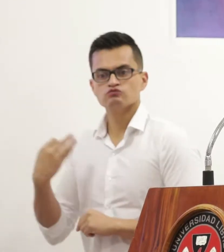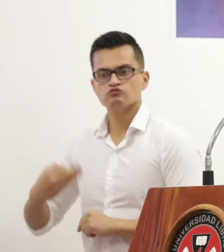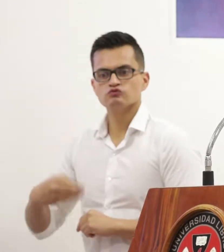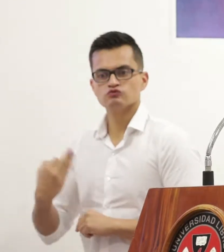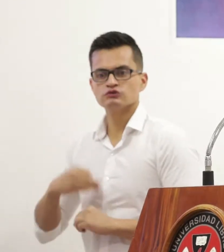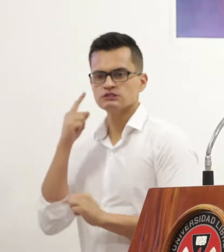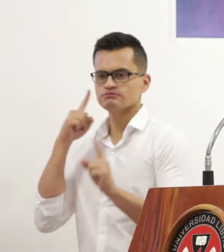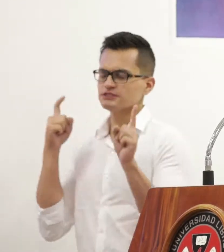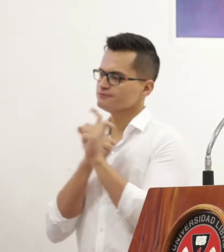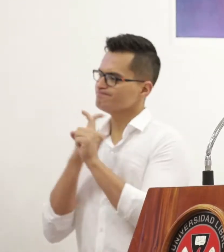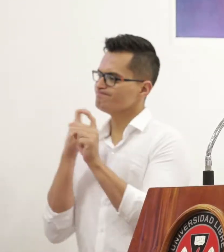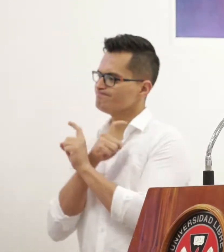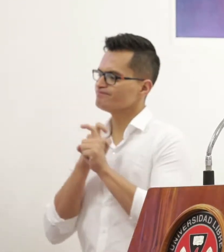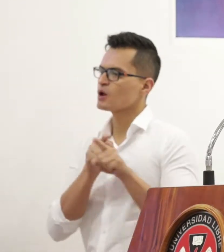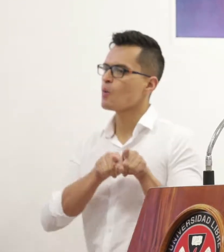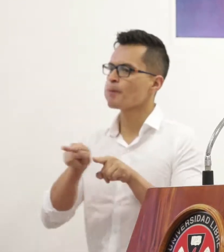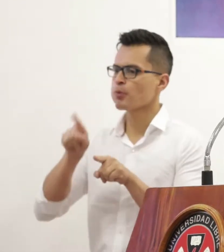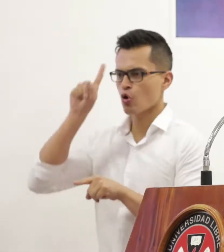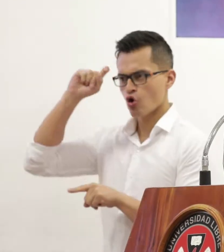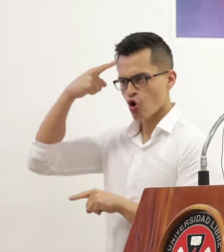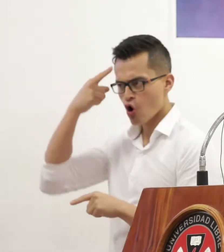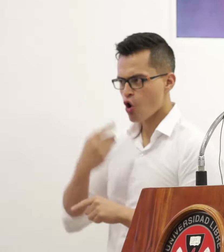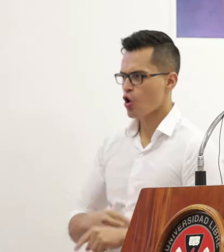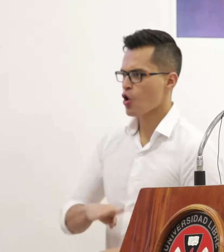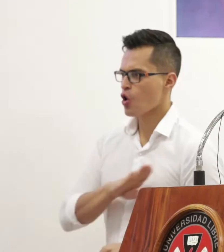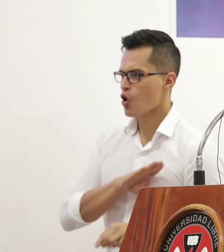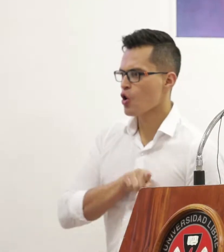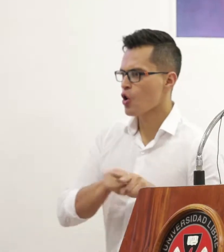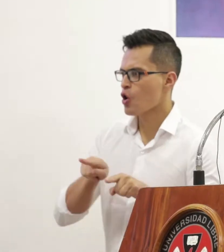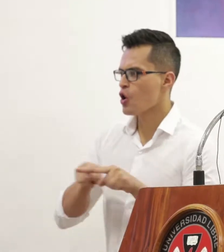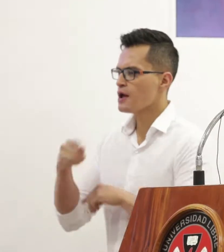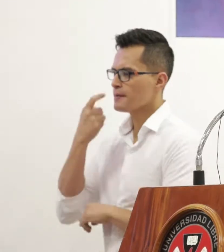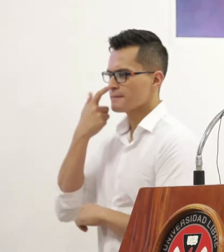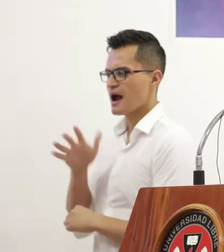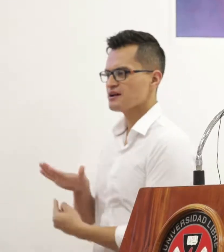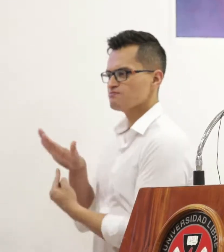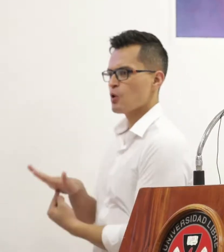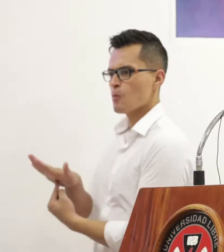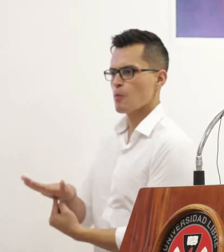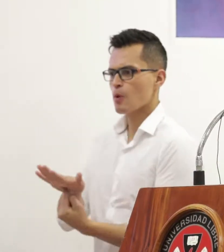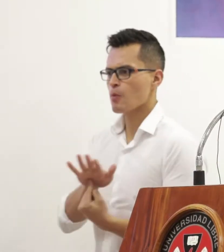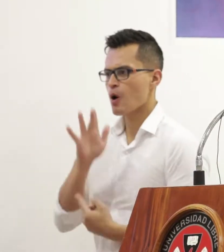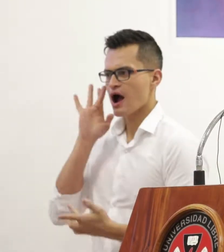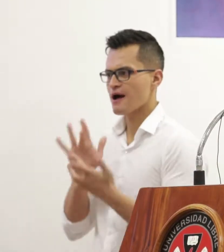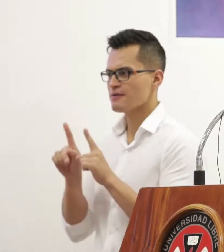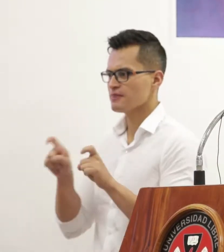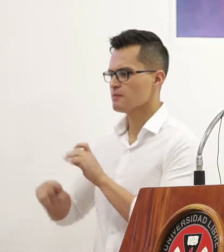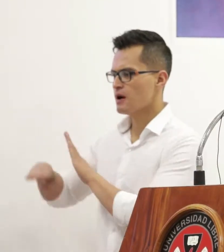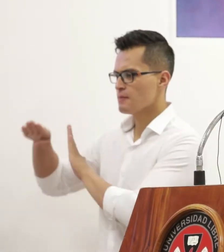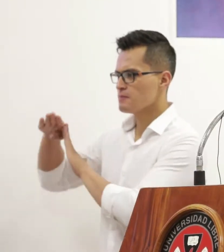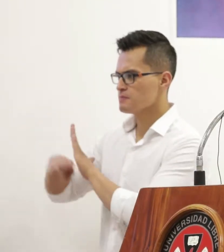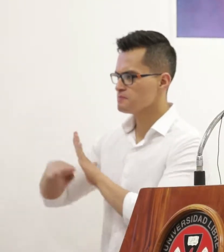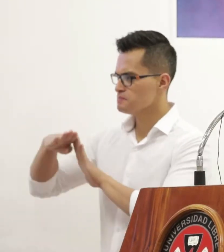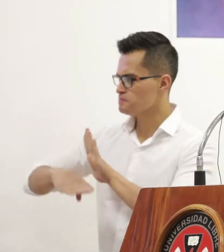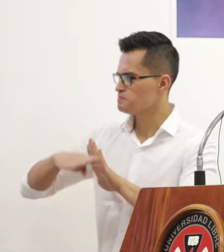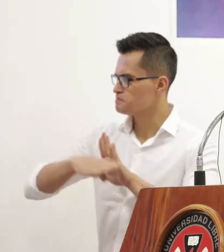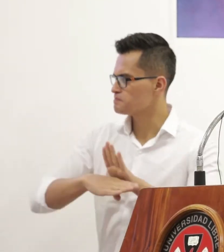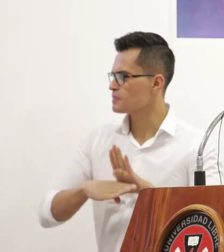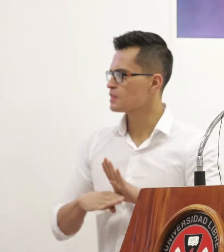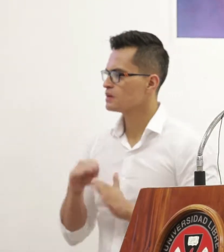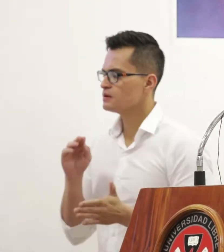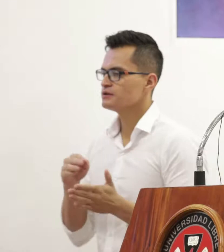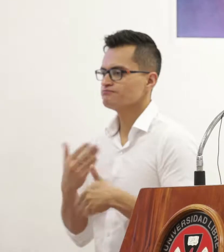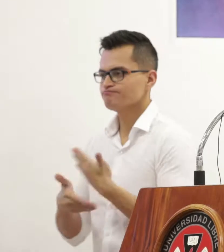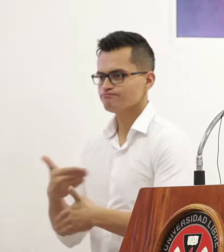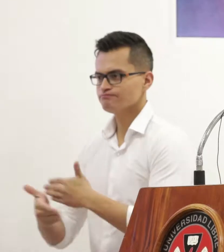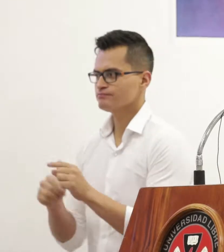los mandatarios seccionales se han marginado de la definición a nivel de políticas públicas en la defensa,